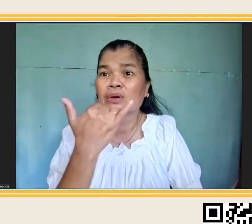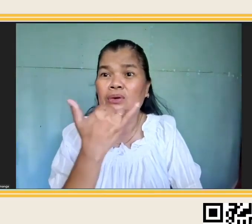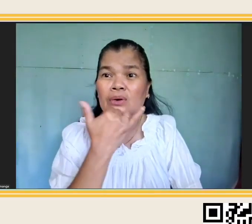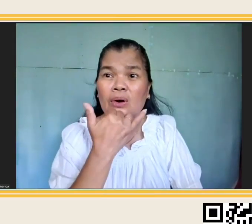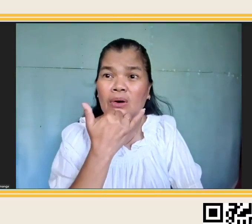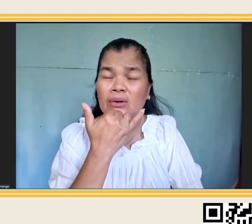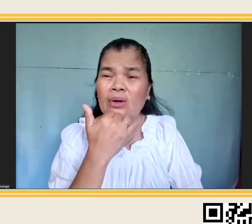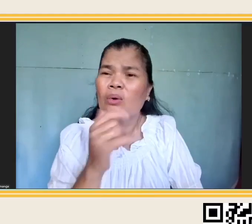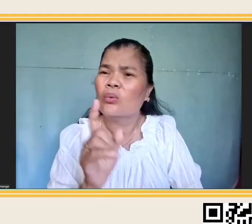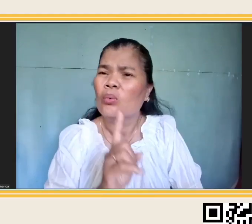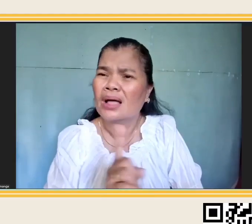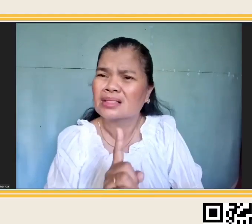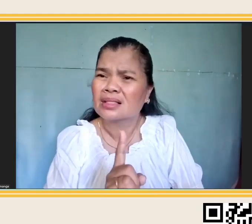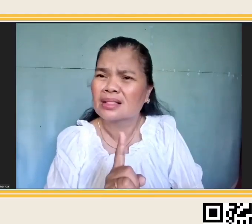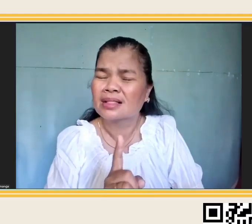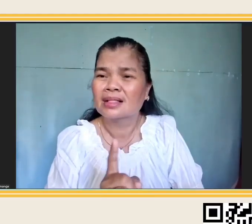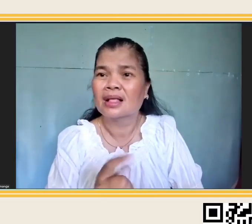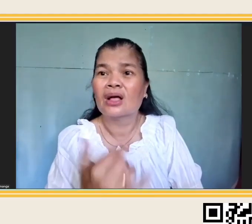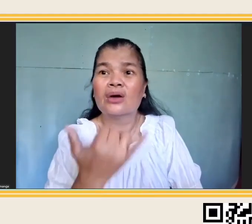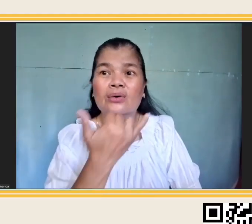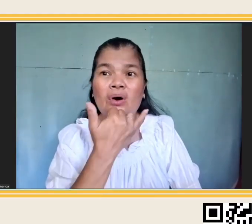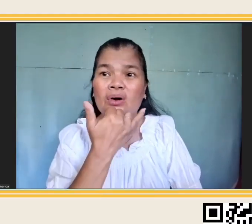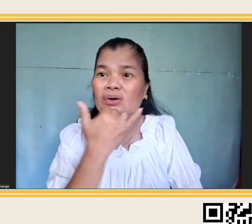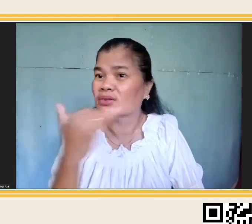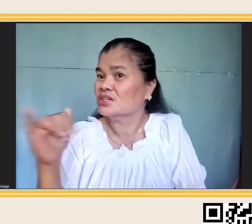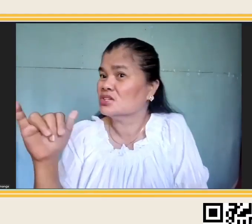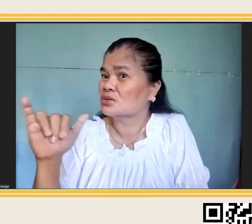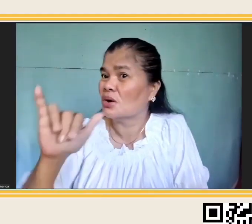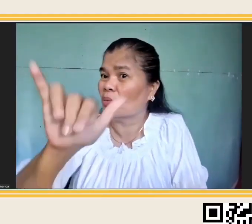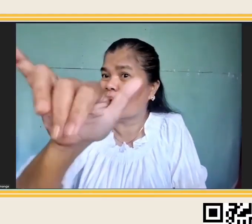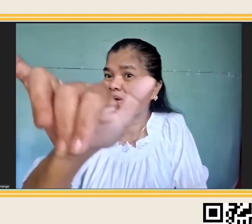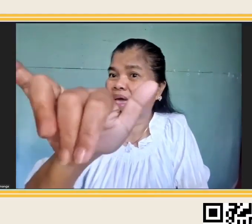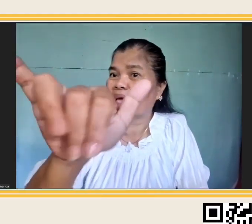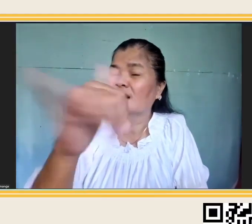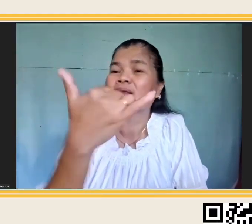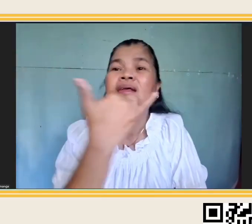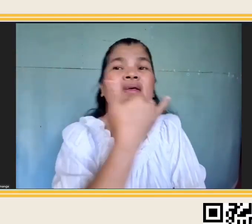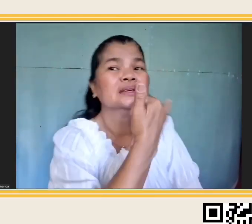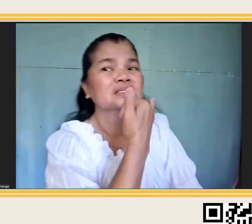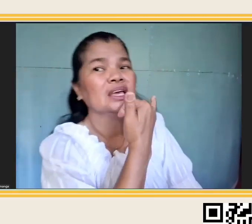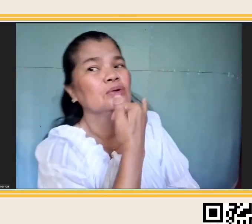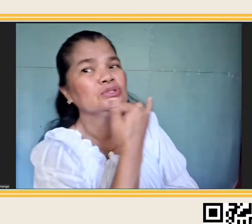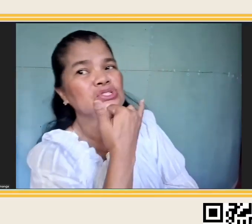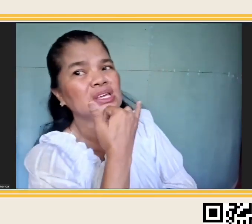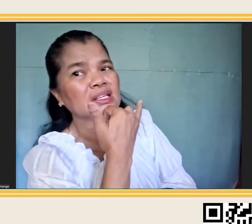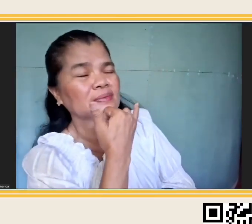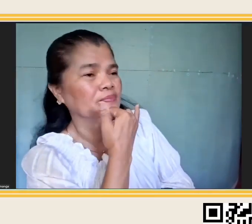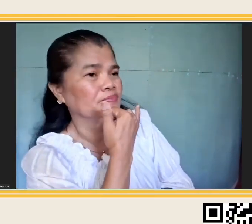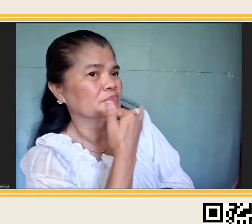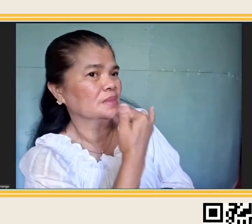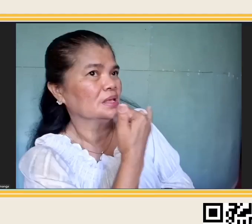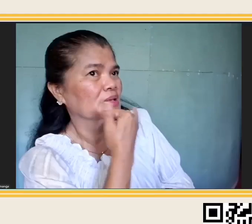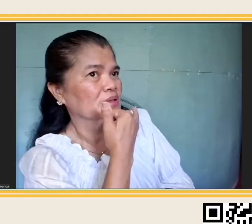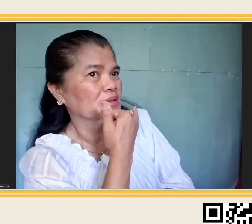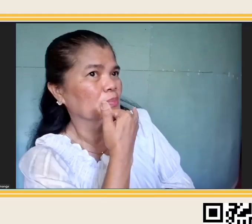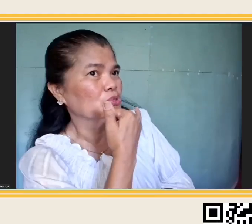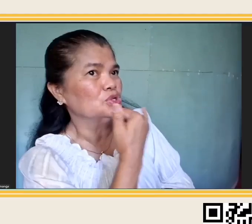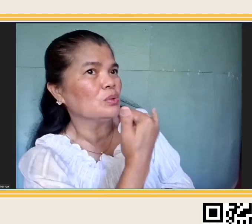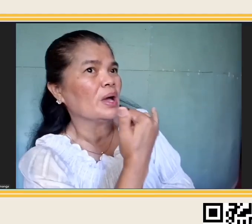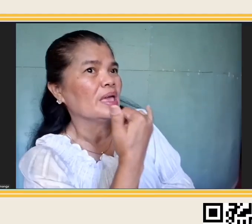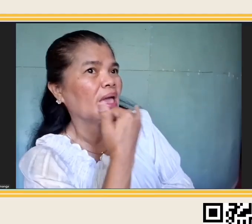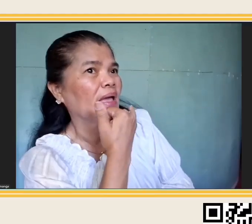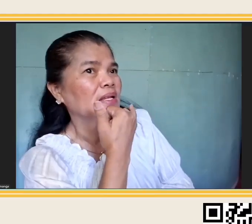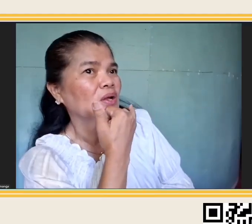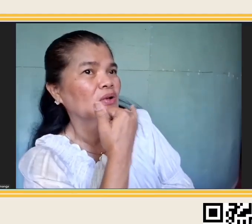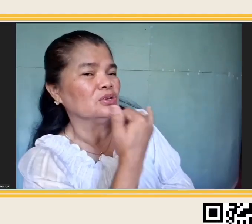kanila, wrong, what? Wrong. This is wrong. Y hand sa yung chin. Put